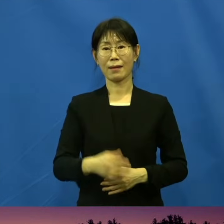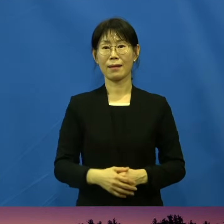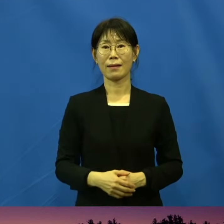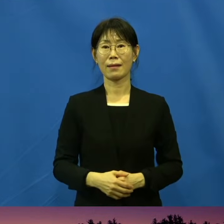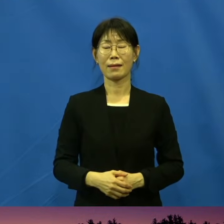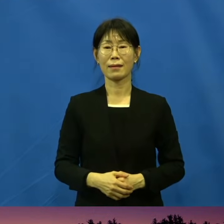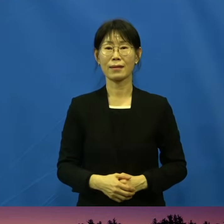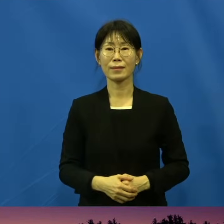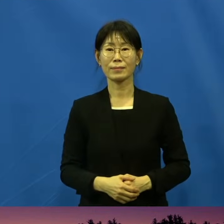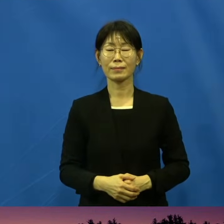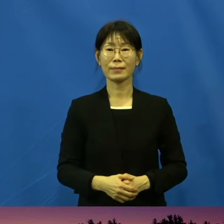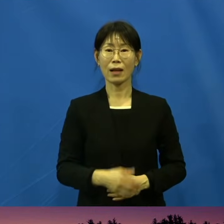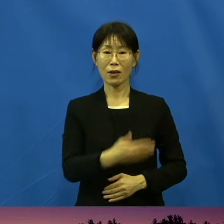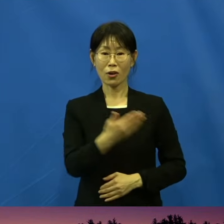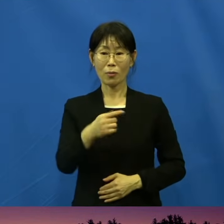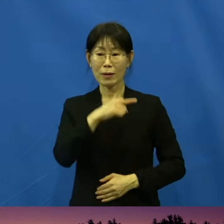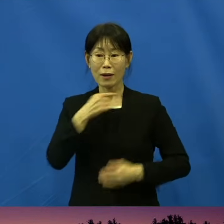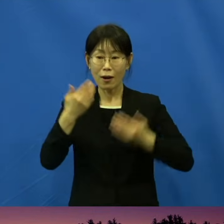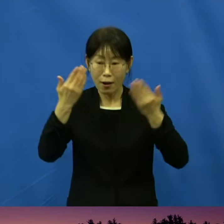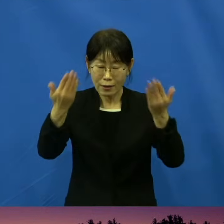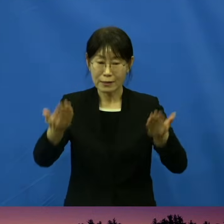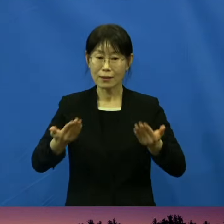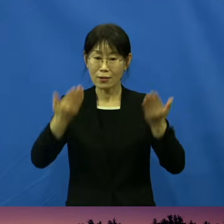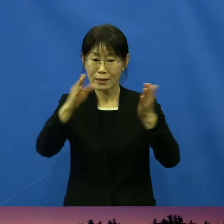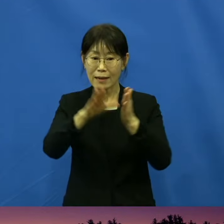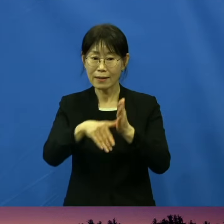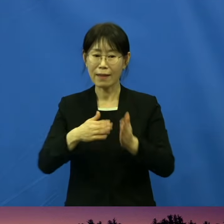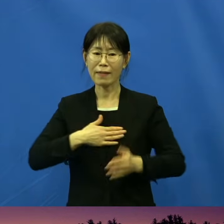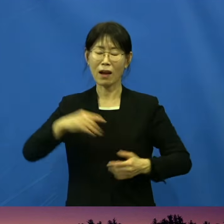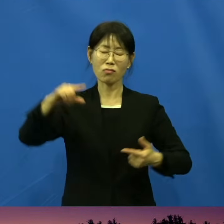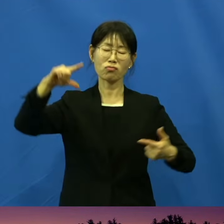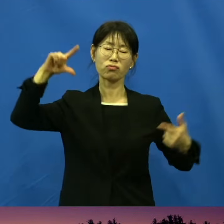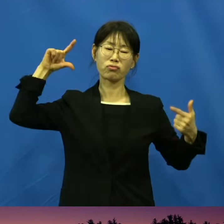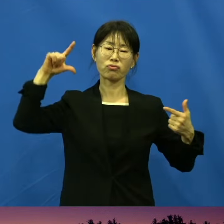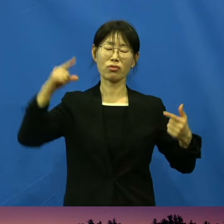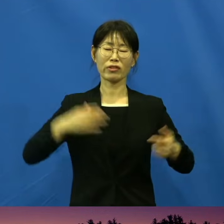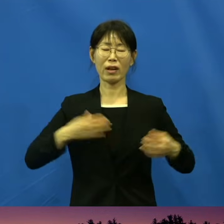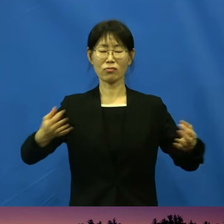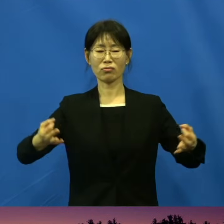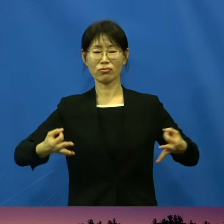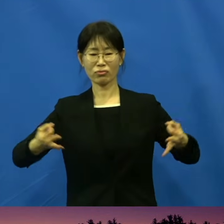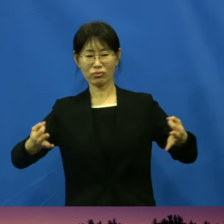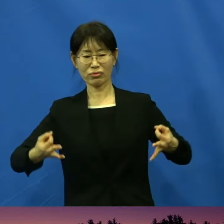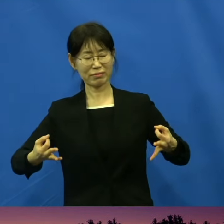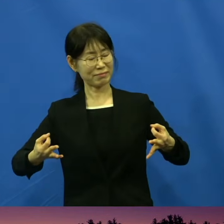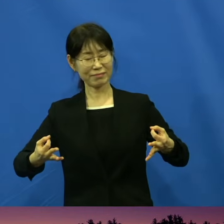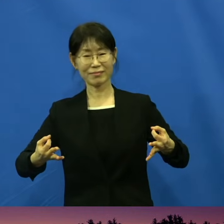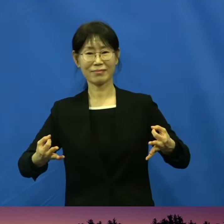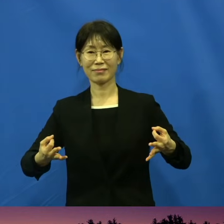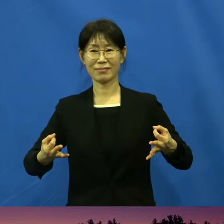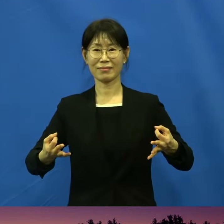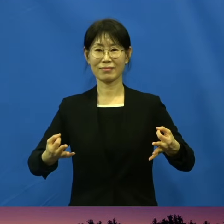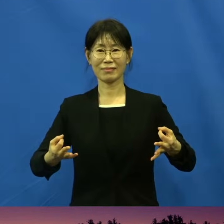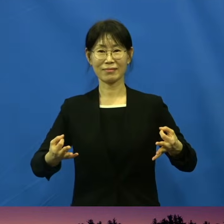여러분, 우리가 봉사할 때도 여러분, 내가 막 드러나고 막 내가 잘남이 드러나는 건 아무것도 아니에요.